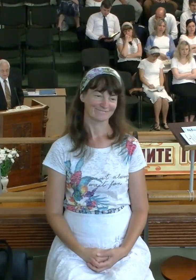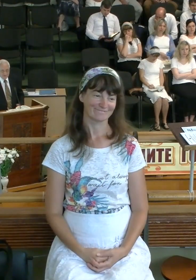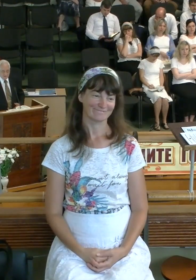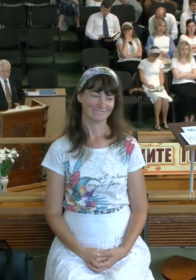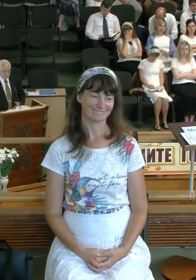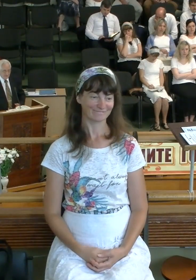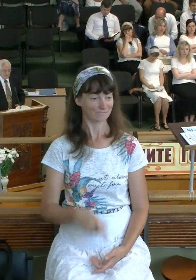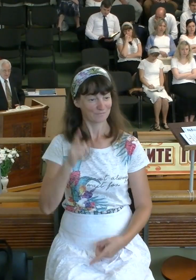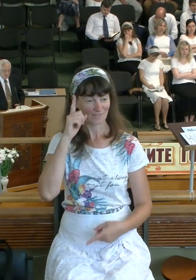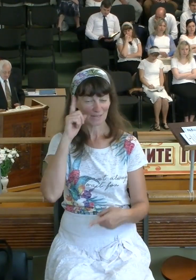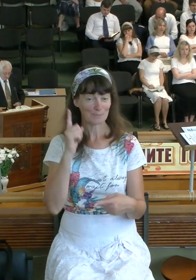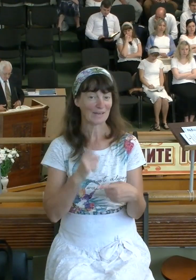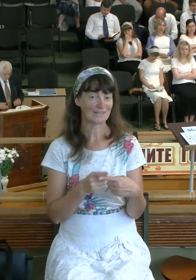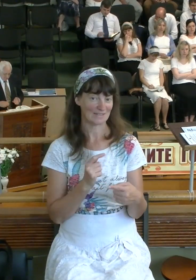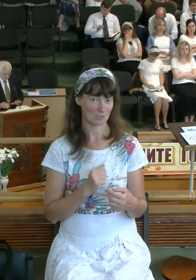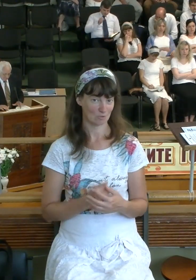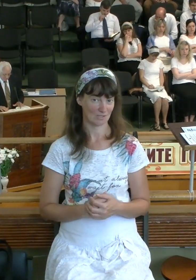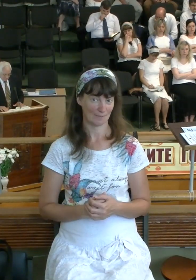Братья и сестры,